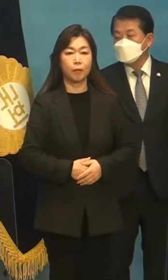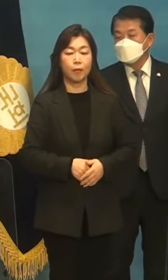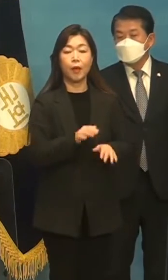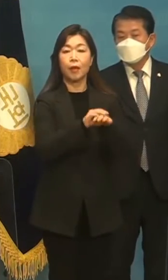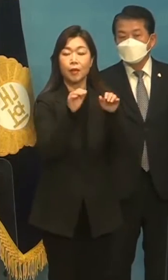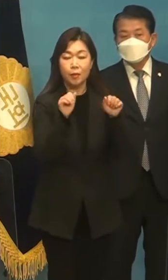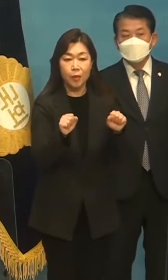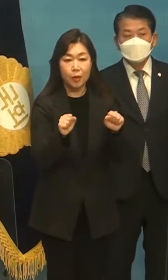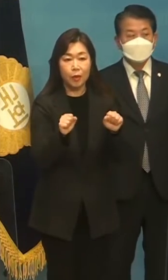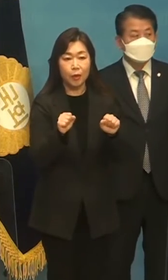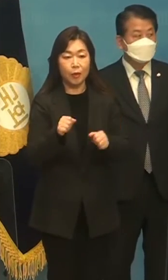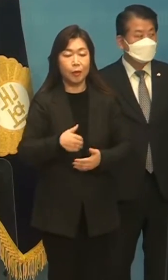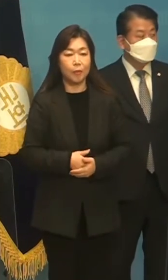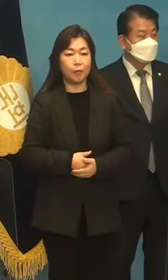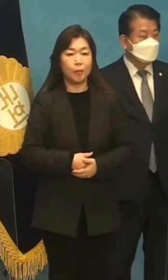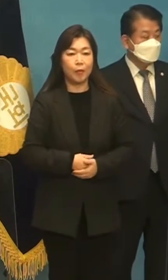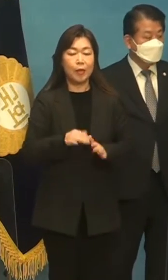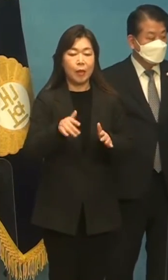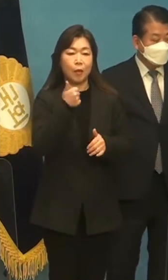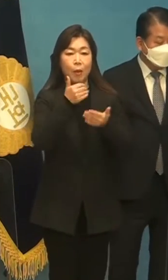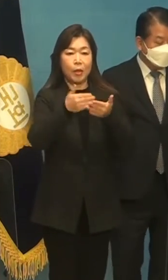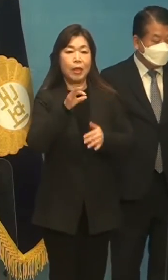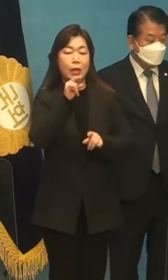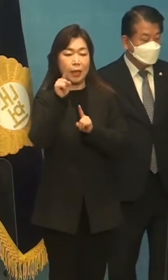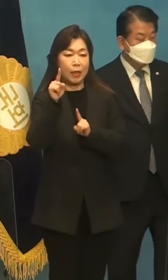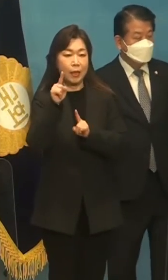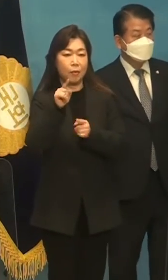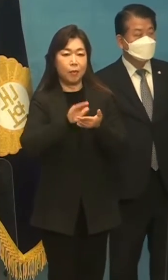네, 안녕하십니까. 정각회장 맡고 있는 이원규입니다.